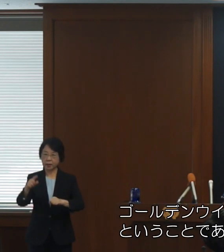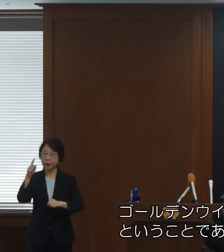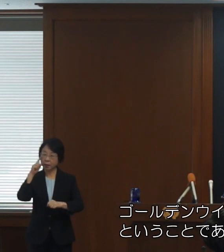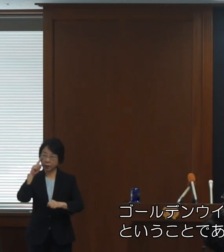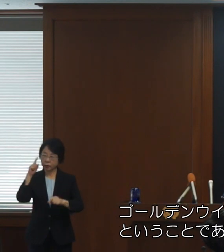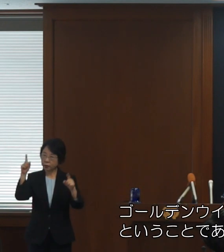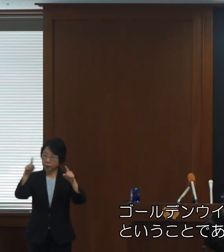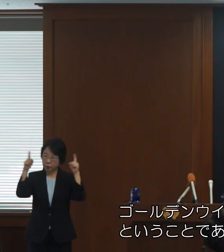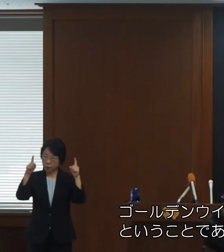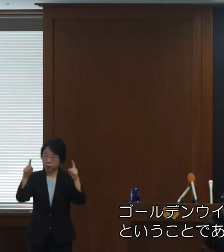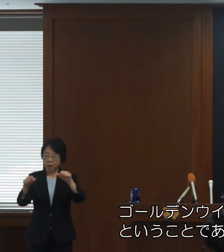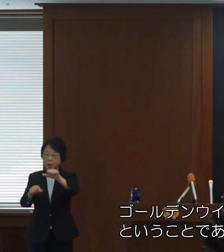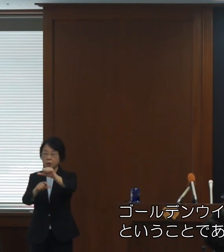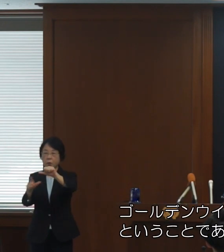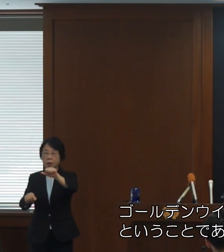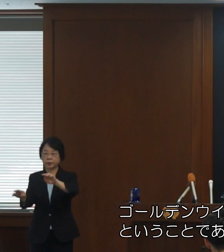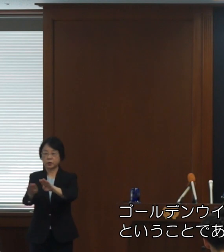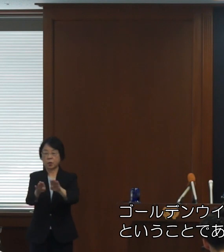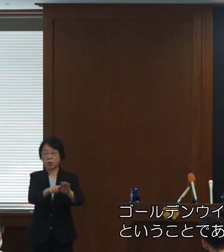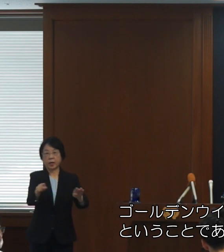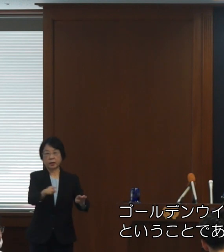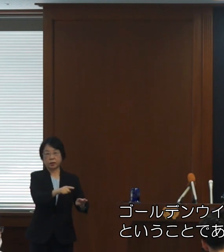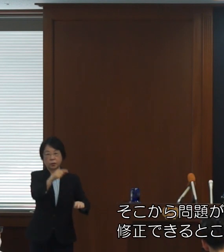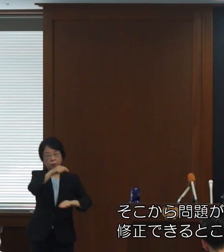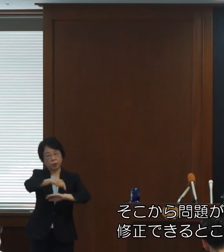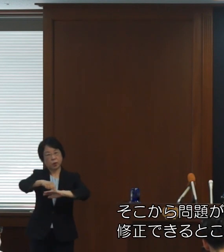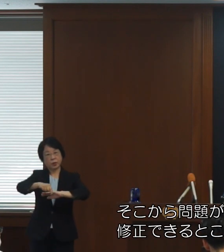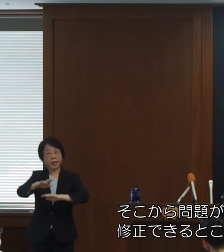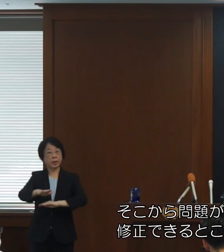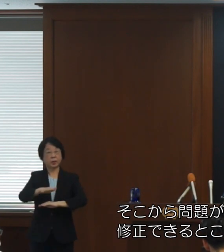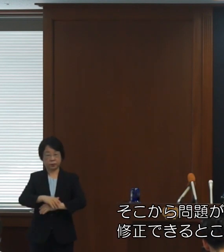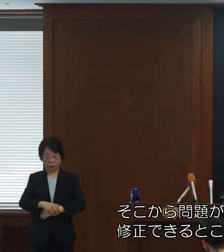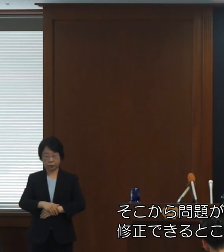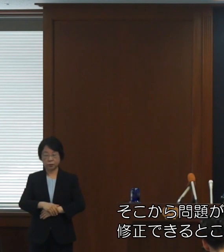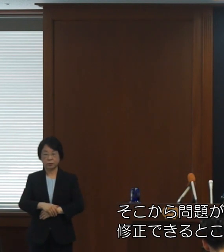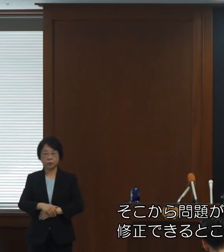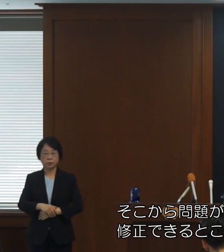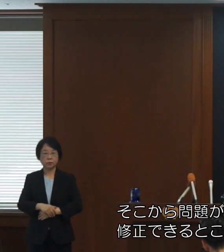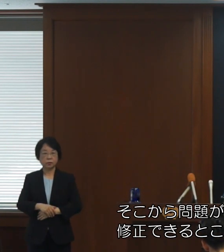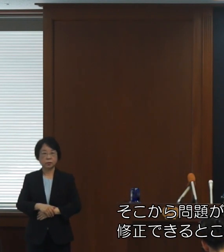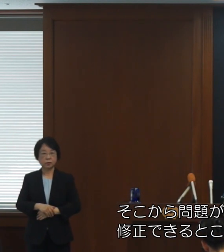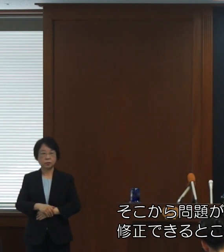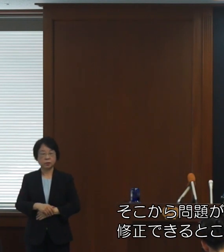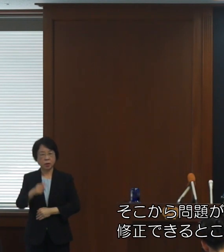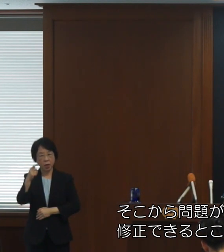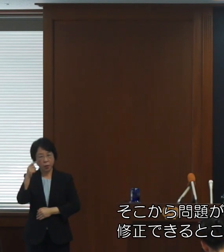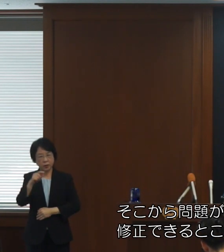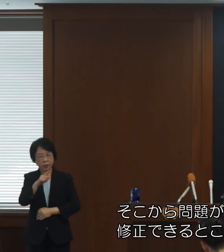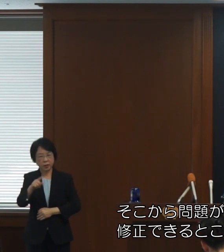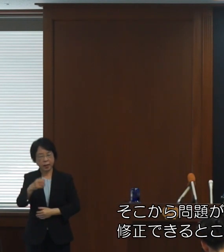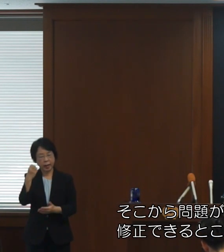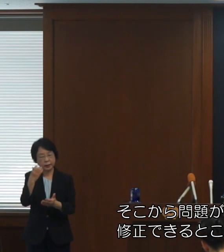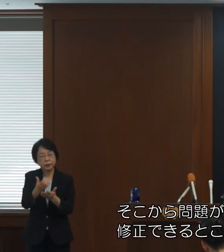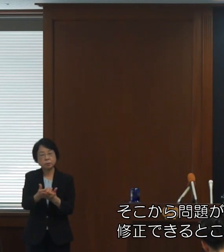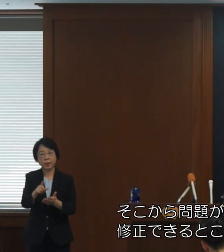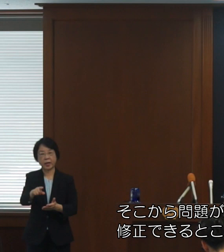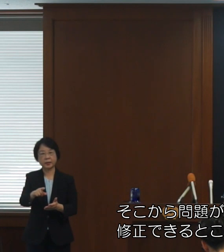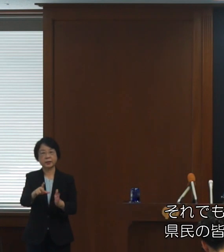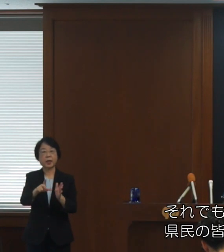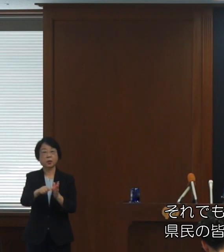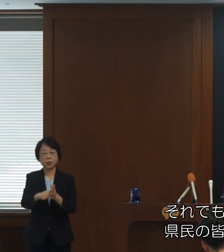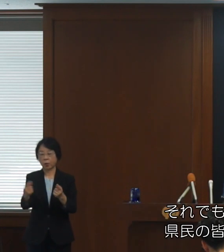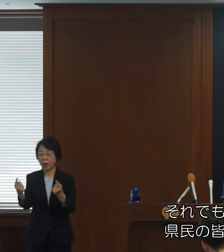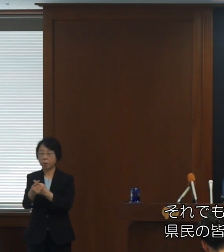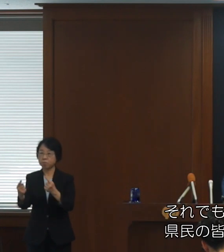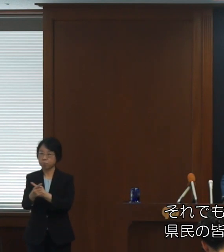ゴールデンウィークにやらせていただくということでありますそこから問題が出て修正できるところには限りがあります